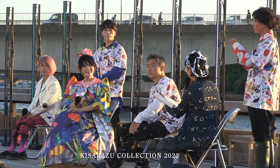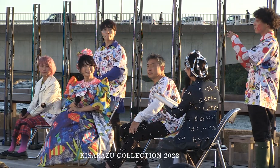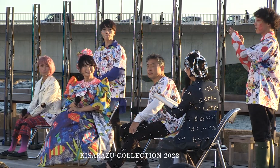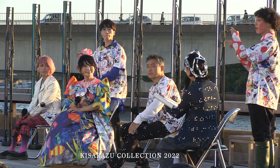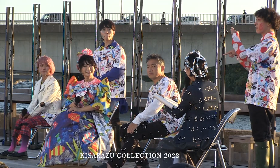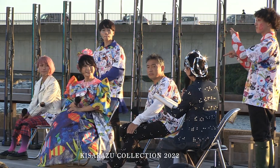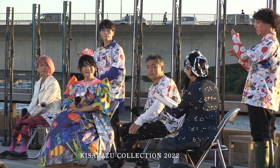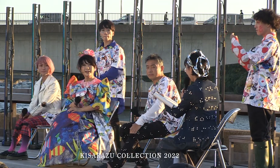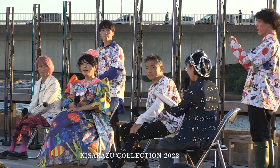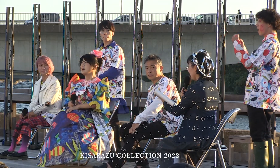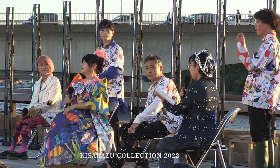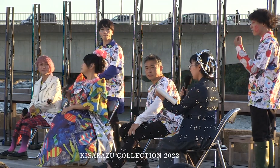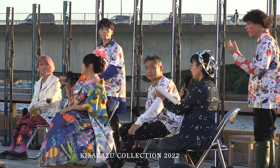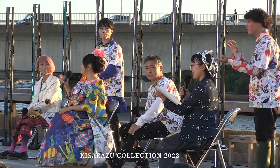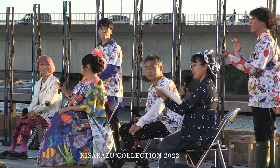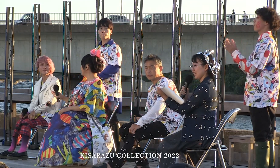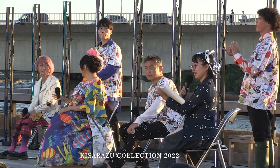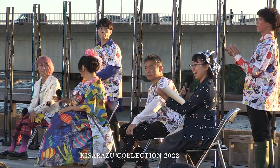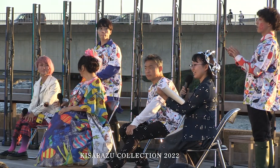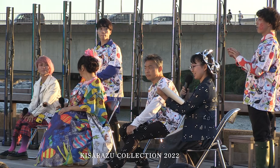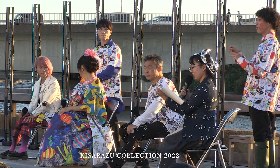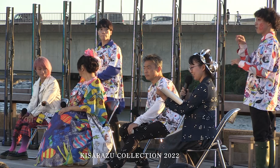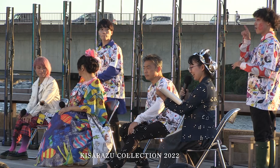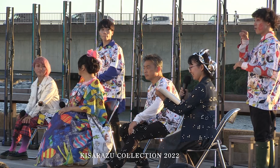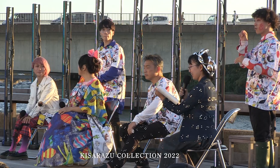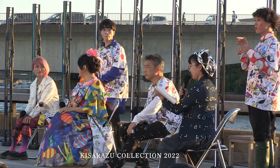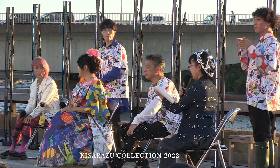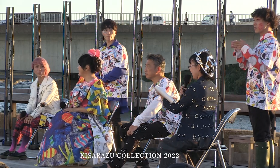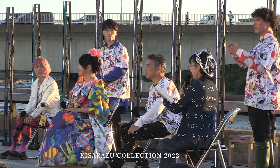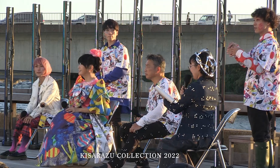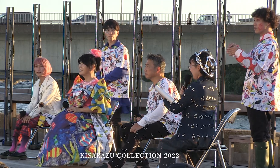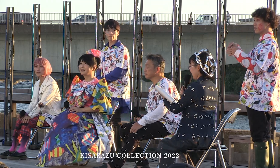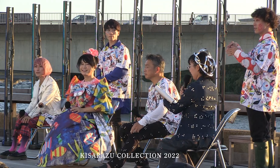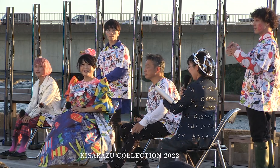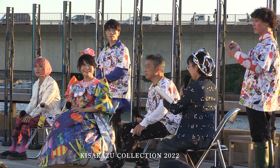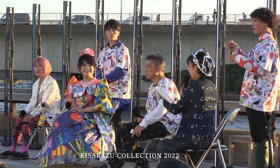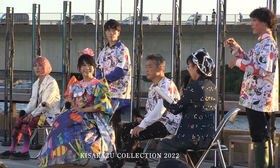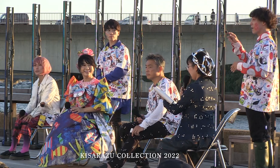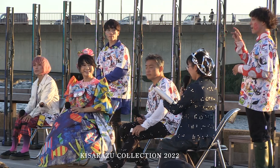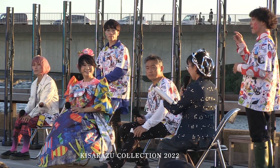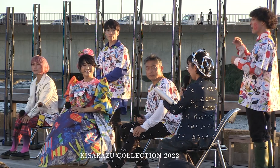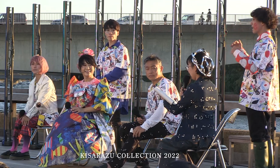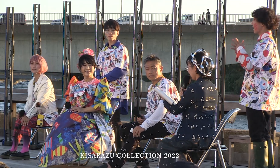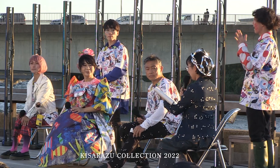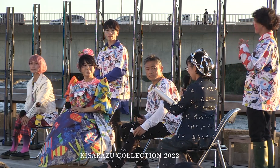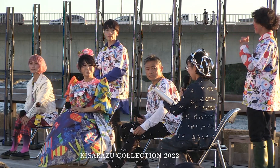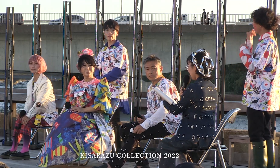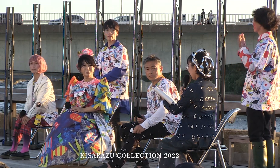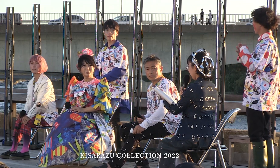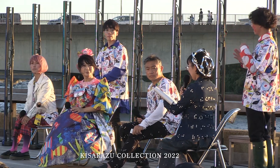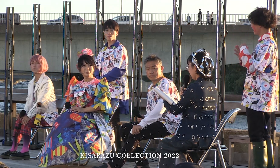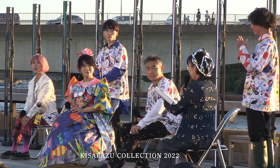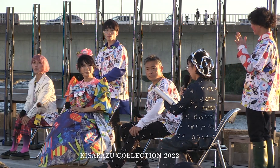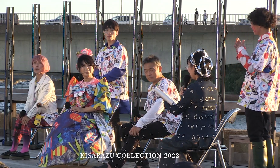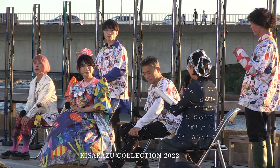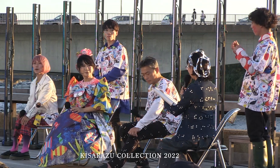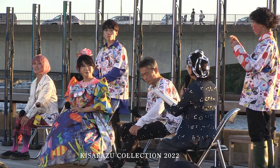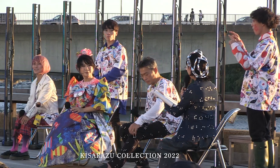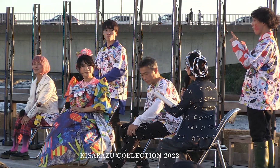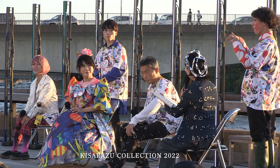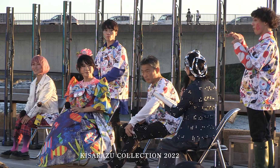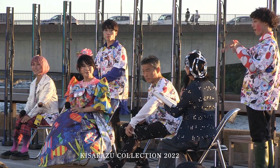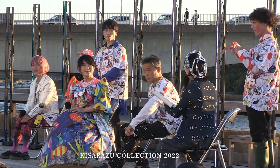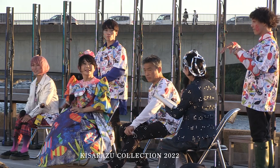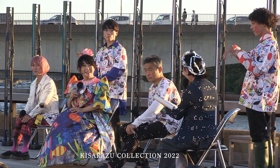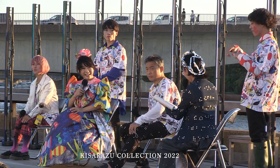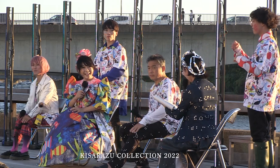しくリニューアルされた鳥居崎海浜公園、私も小学校の行事で毎年潮干狩